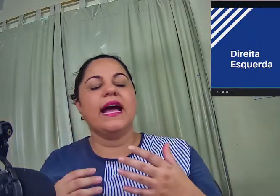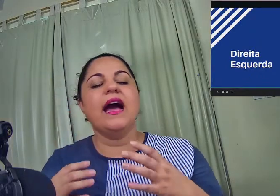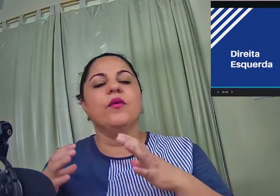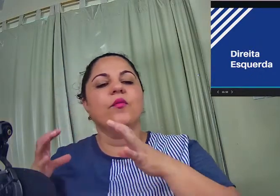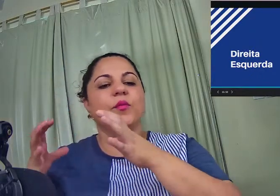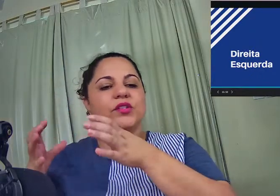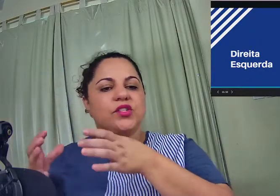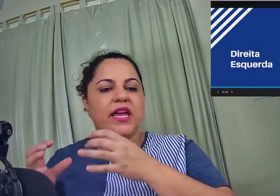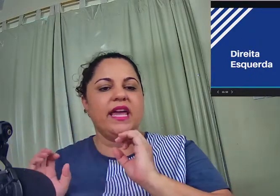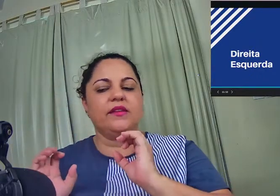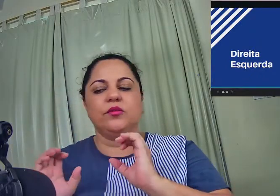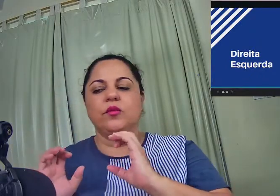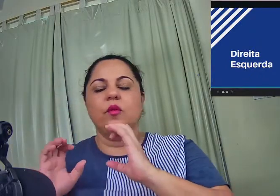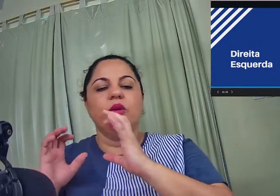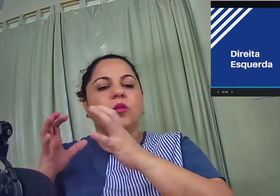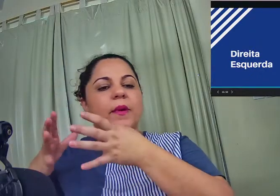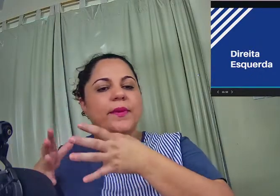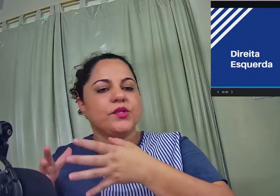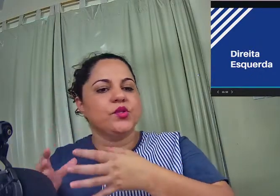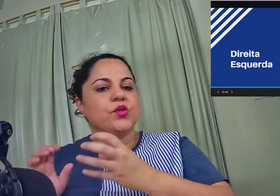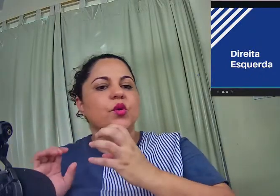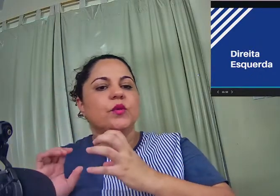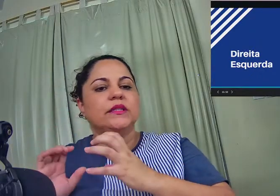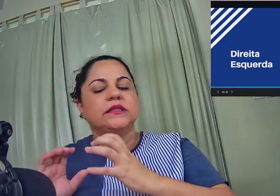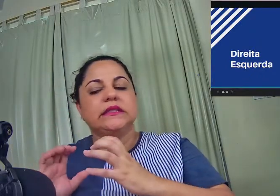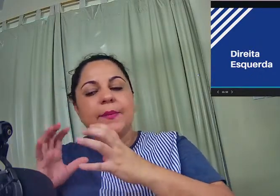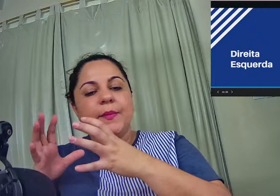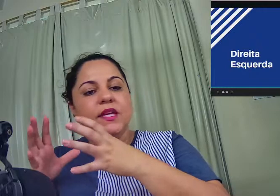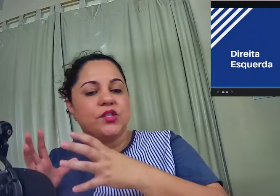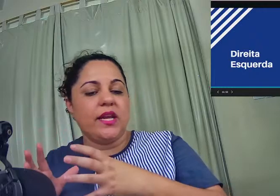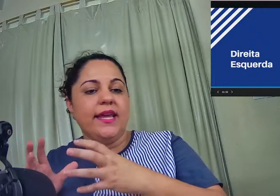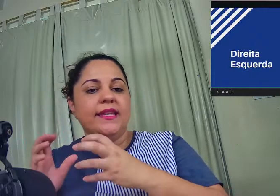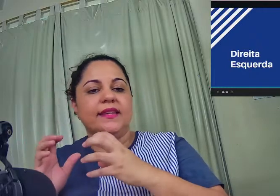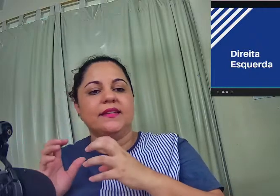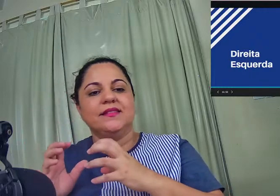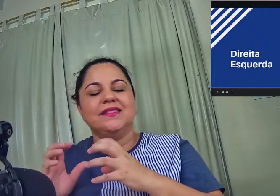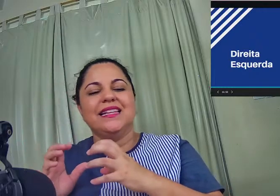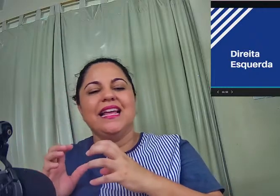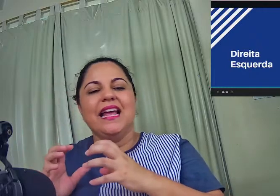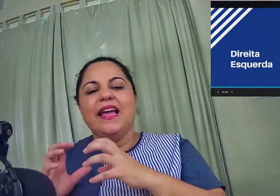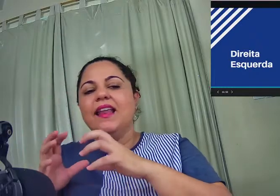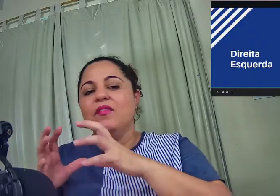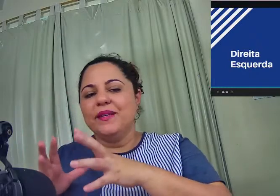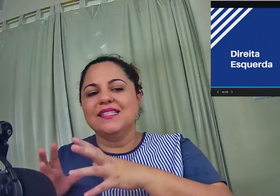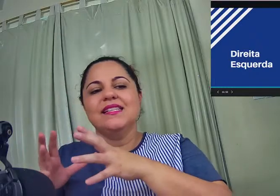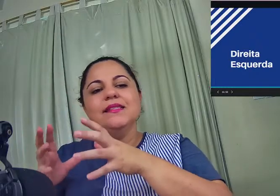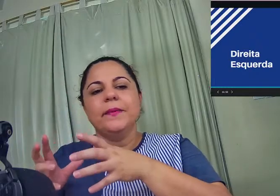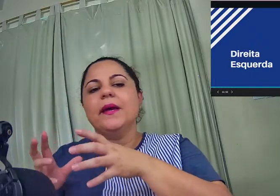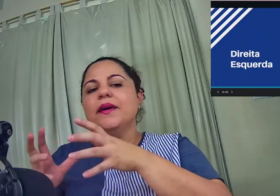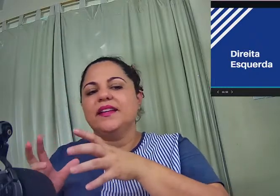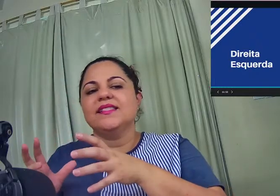um objeto, uma pessoa na minha direita, ela precisa permanecer